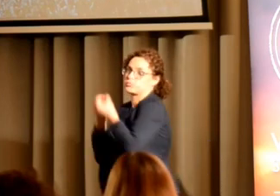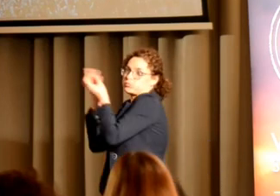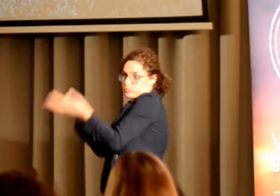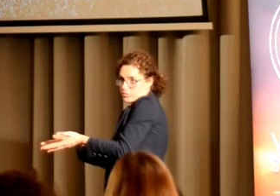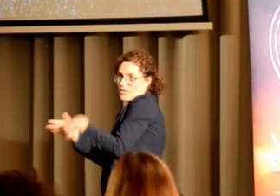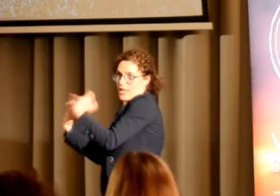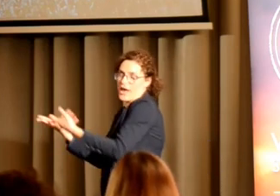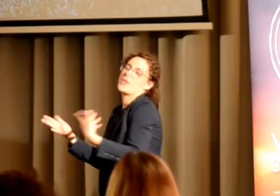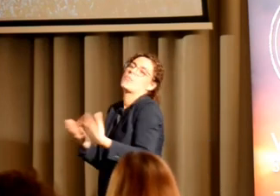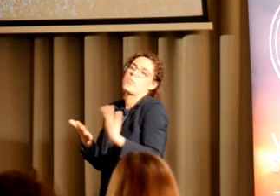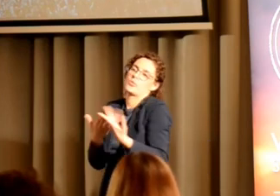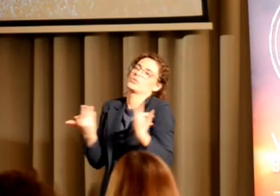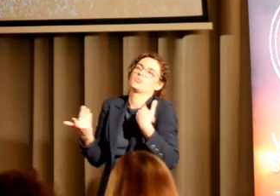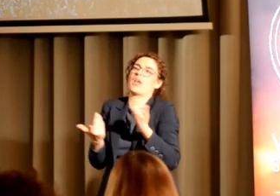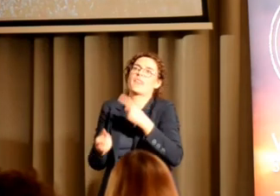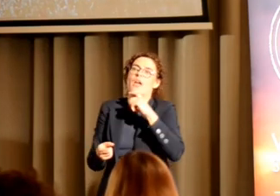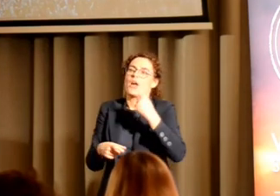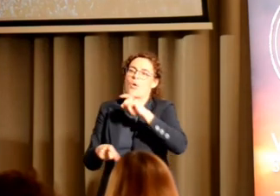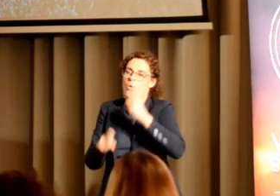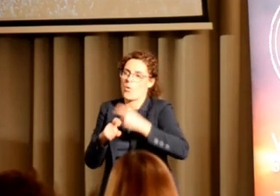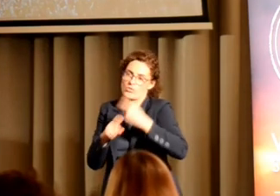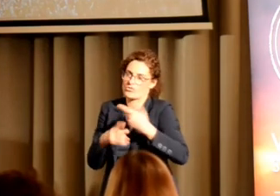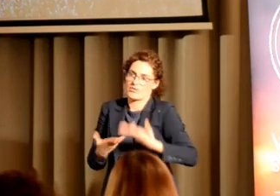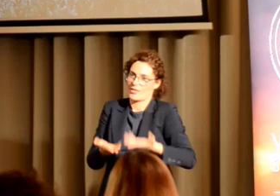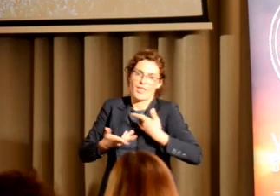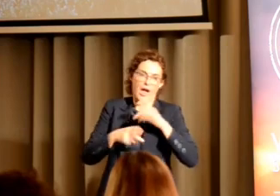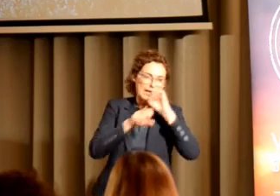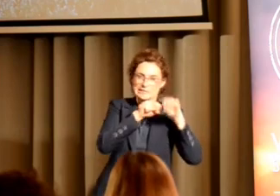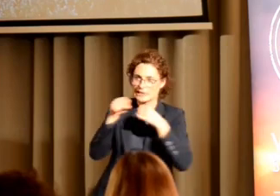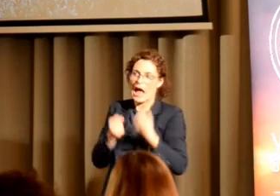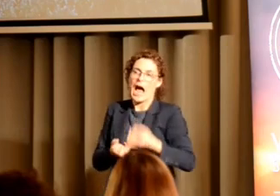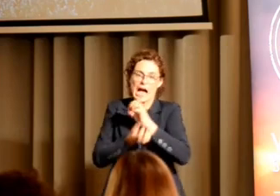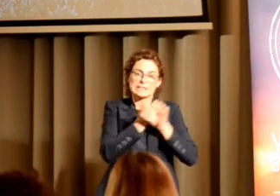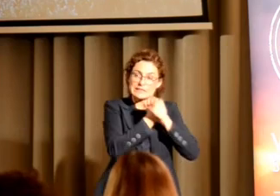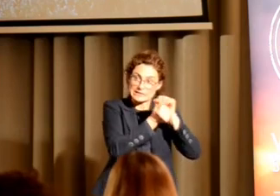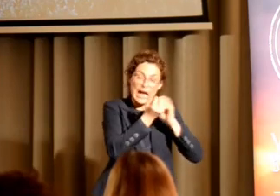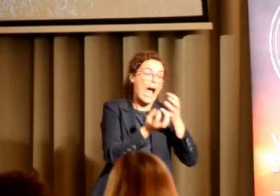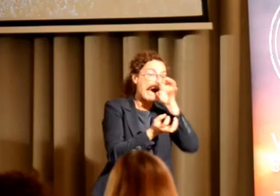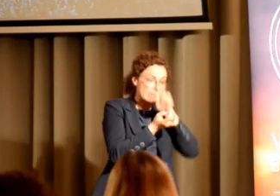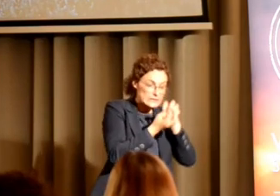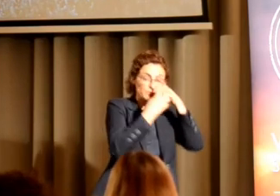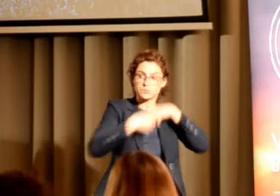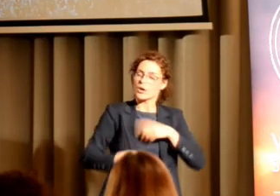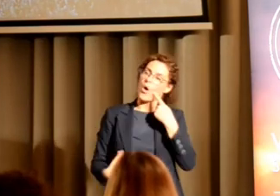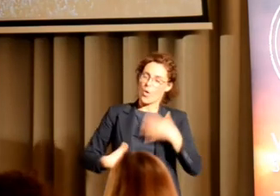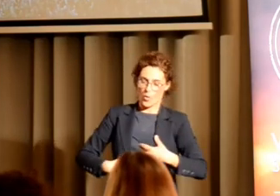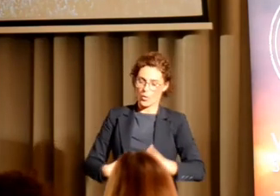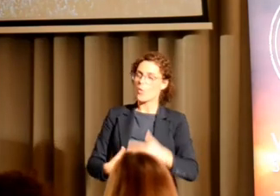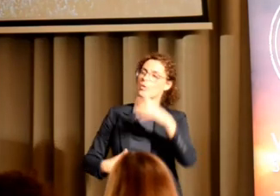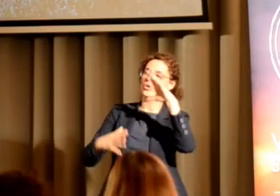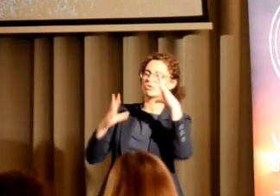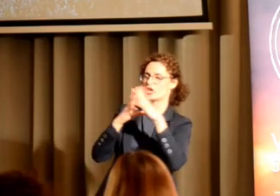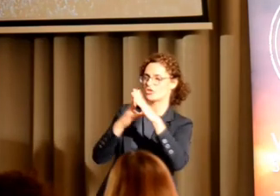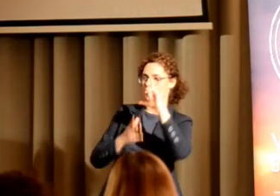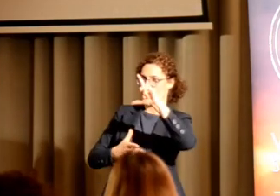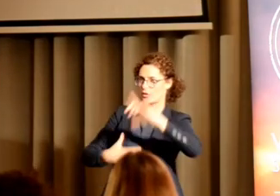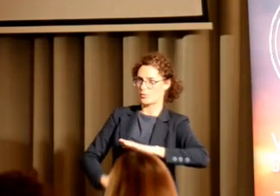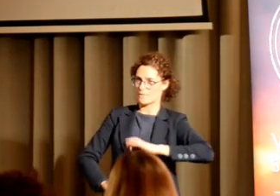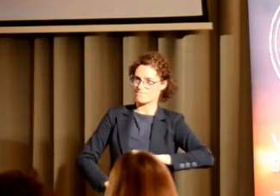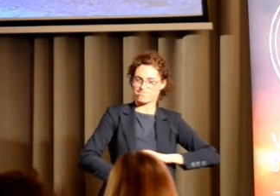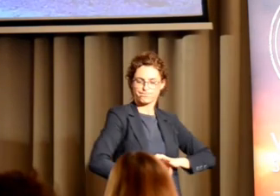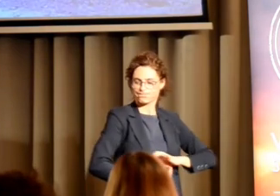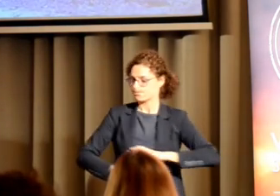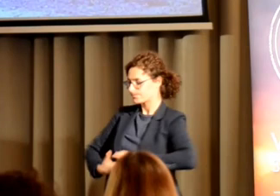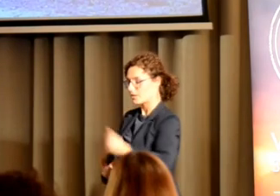tam nogę z jelenia, jak można to po prostu wszystko to mięso zjeść i w tym brzuchu, który jest pojemny, ma około 10 litrów pojemności, przynieść